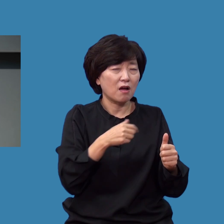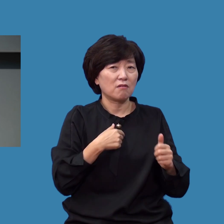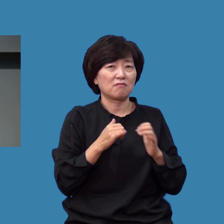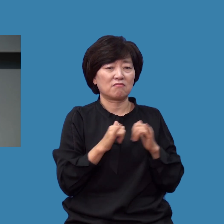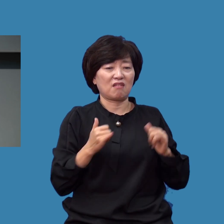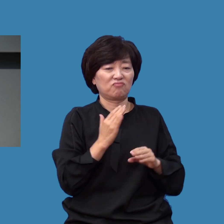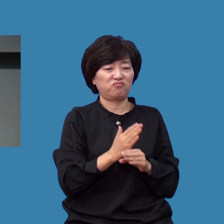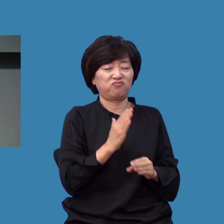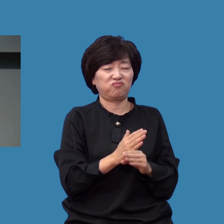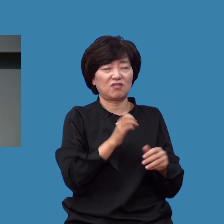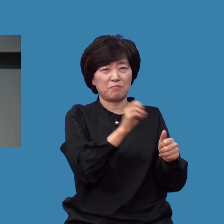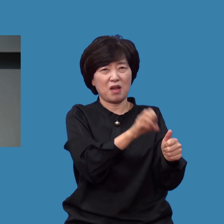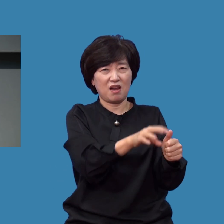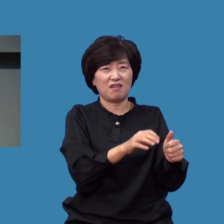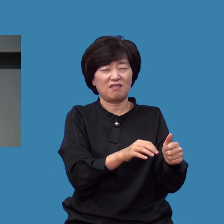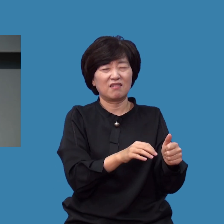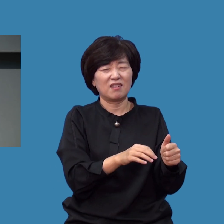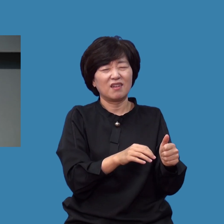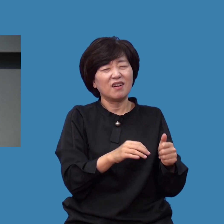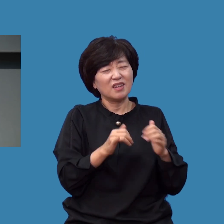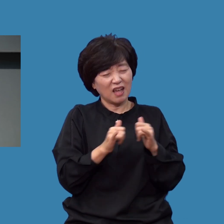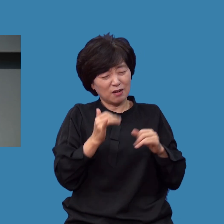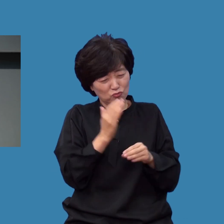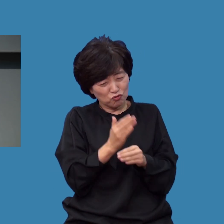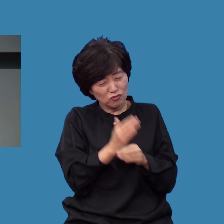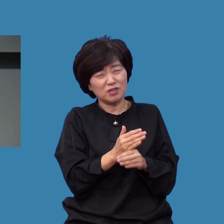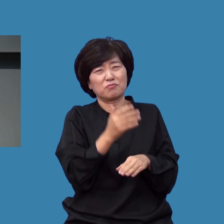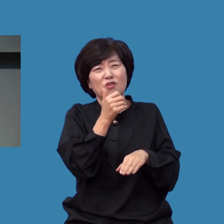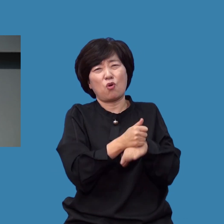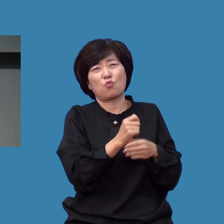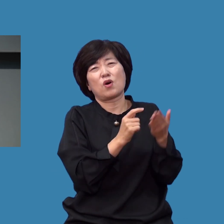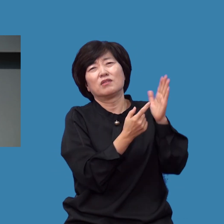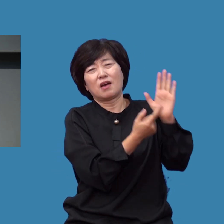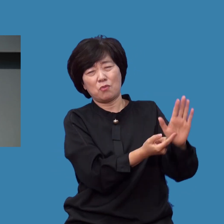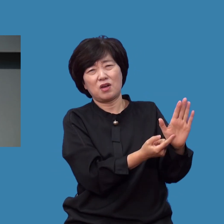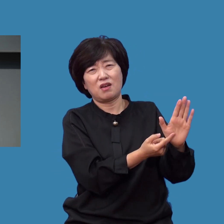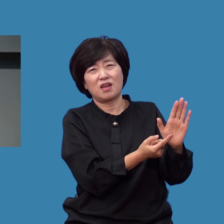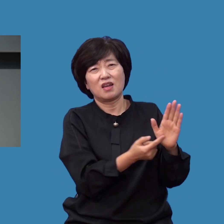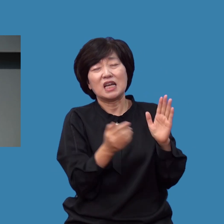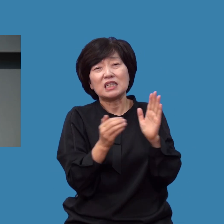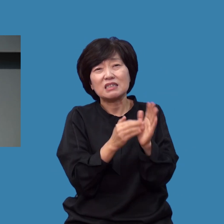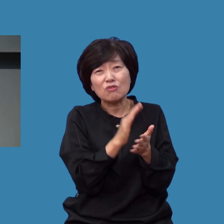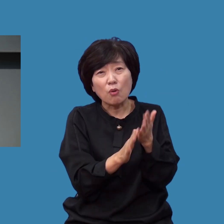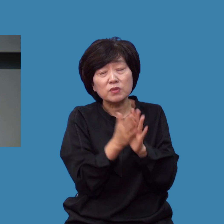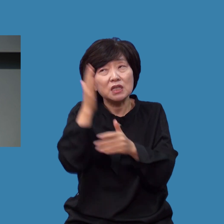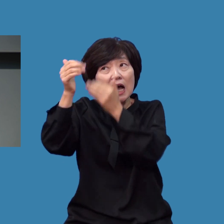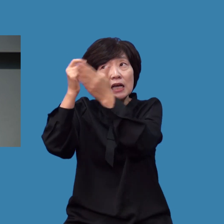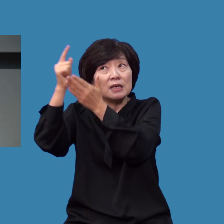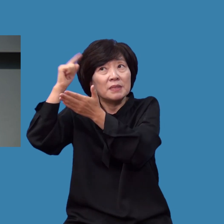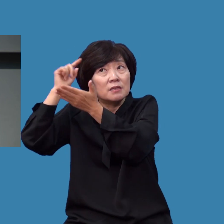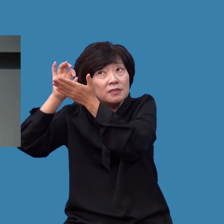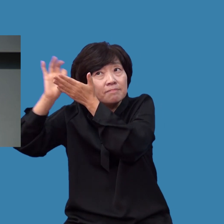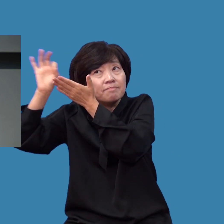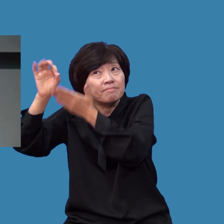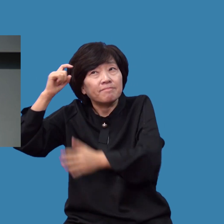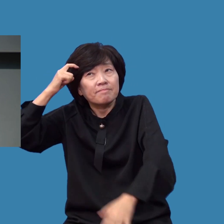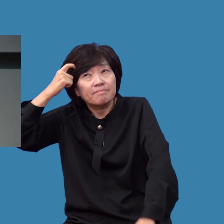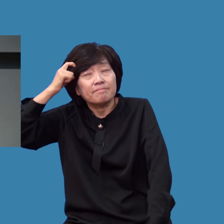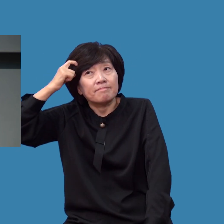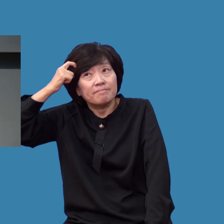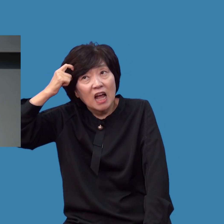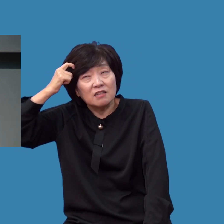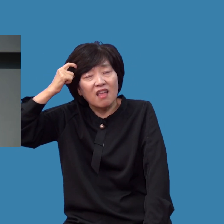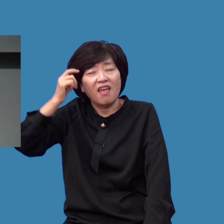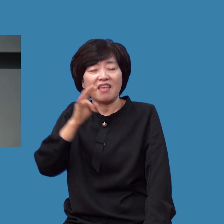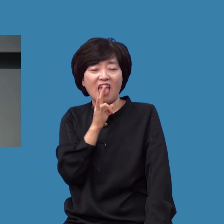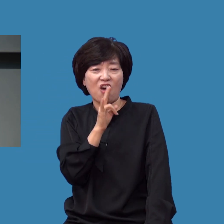삶, 인본주의적인 결과들이 나오는 것이고, 끊임없이 우리가 하나님을 의식하며 살아갈 때 예언적인 삶이